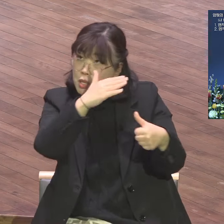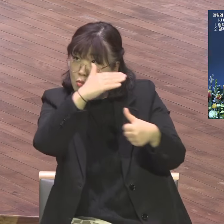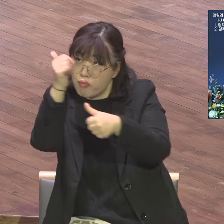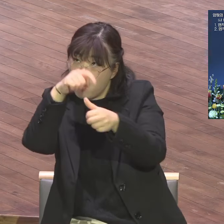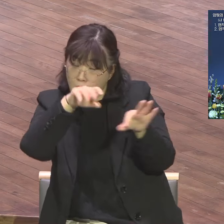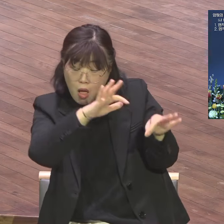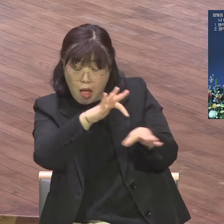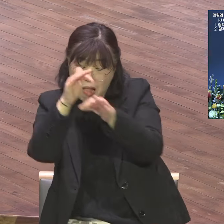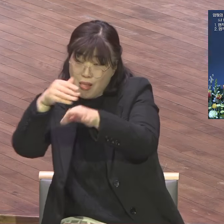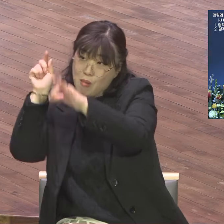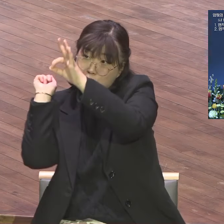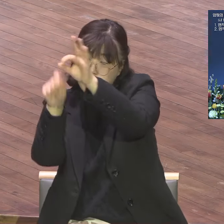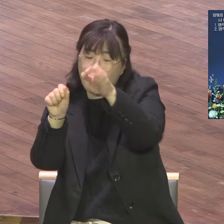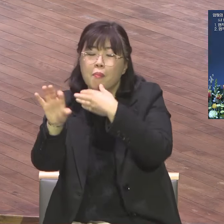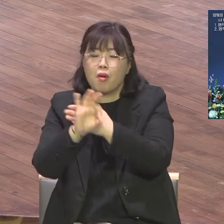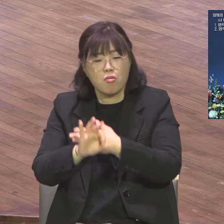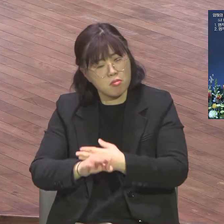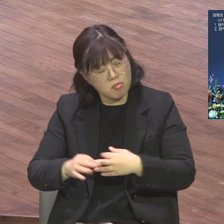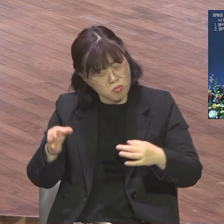진짜 배경 없고